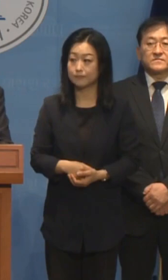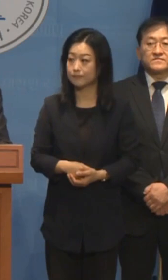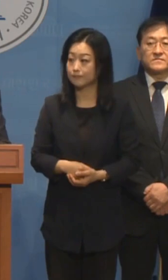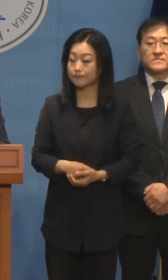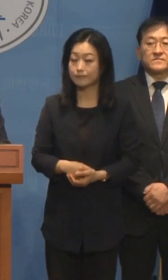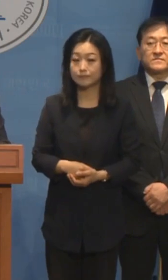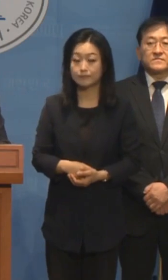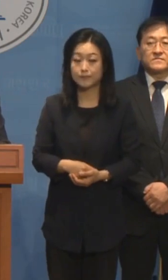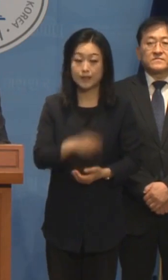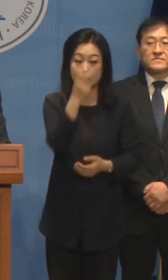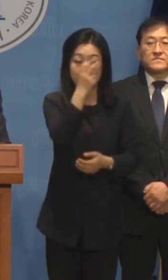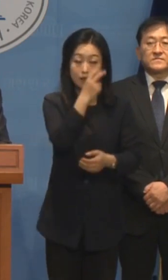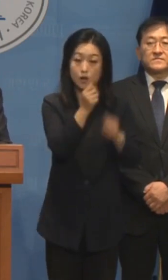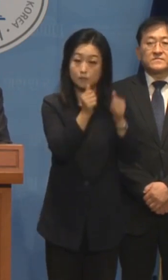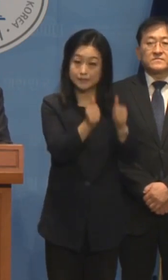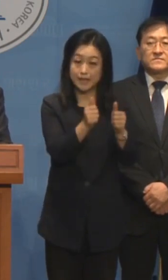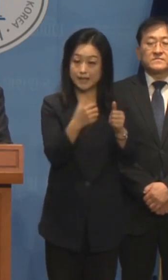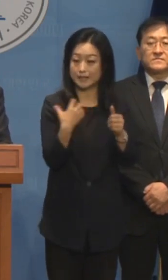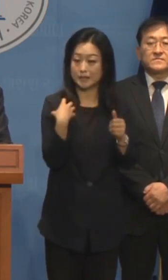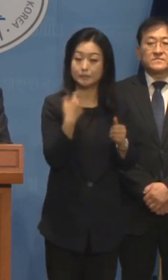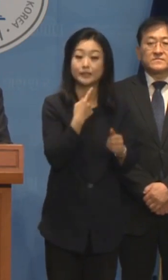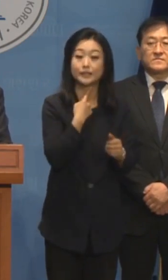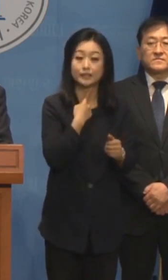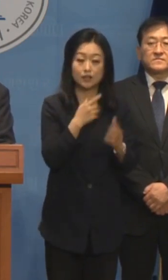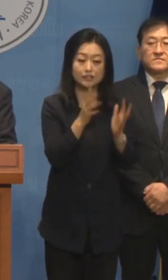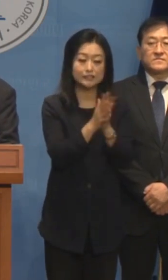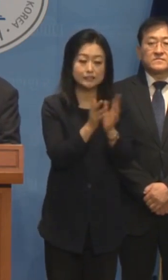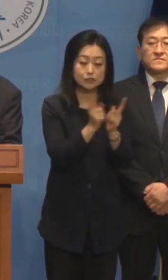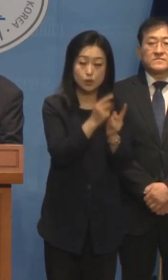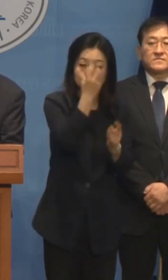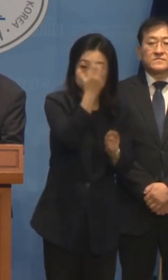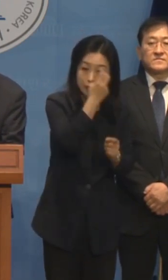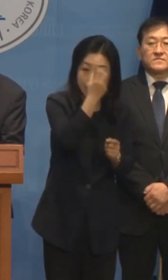기존에 검찰이 담당하던 직접 수사 영역이